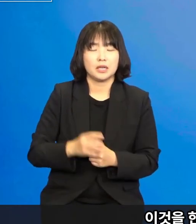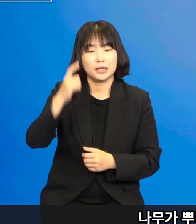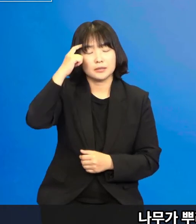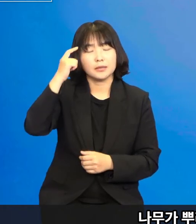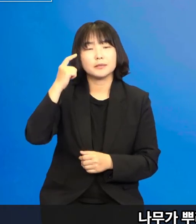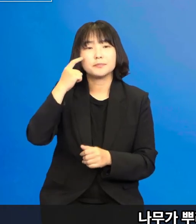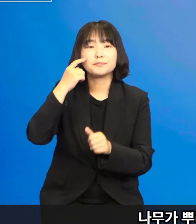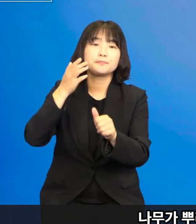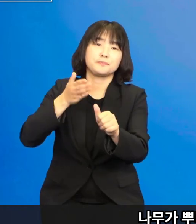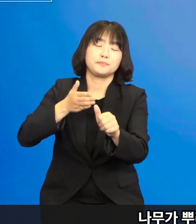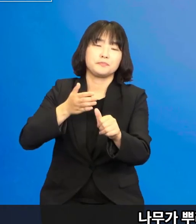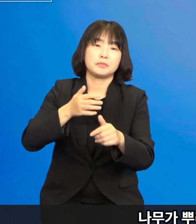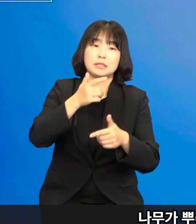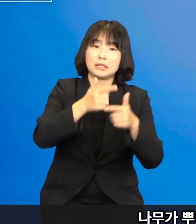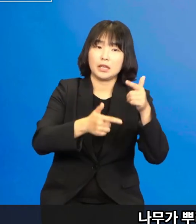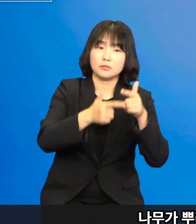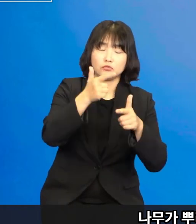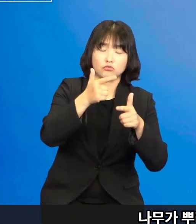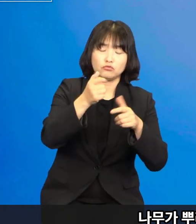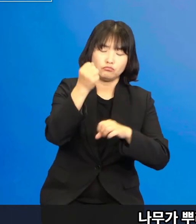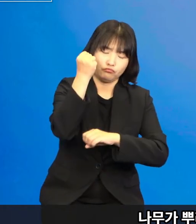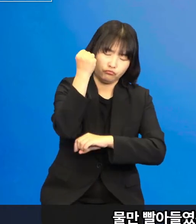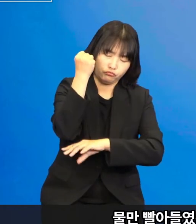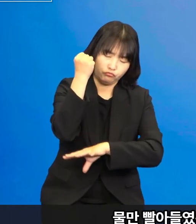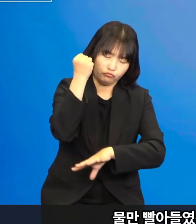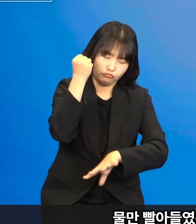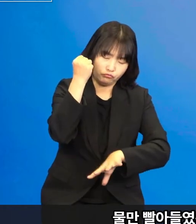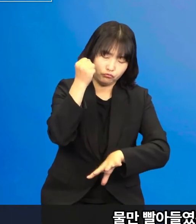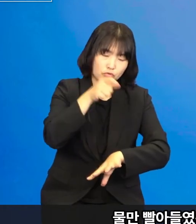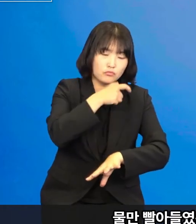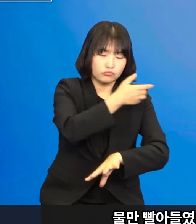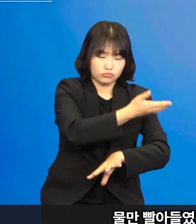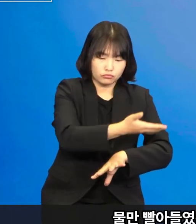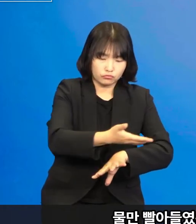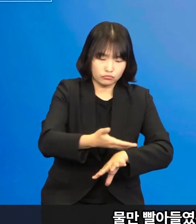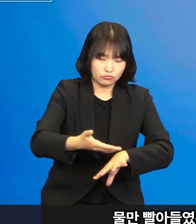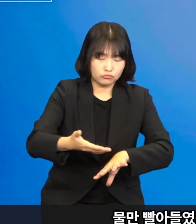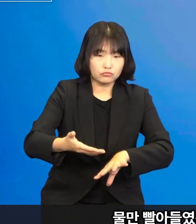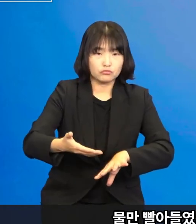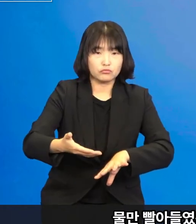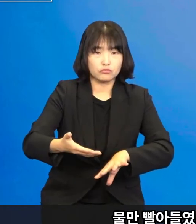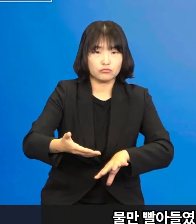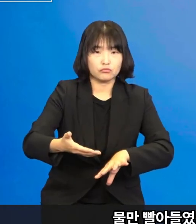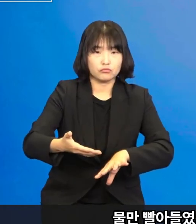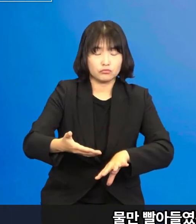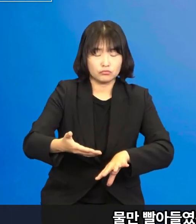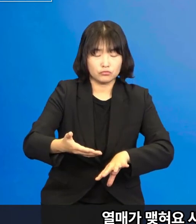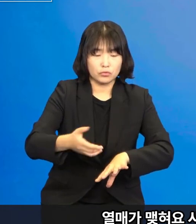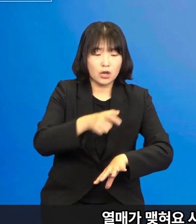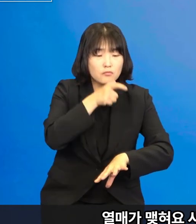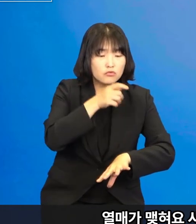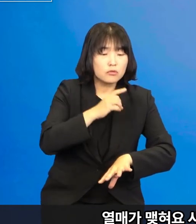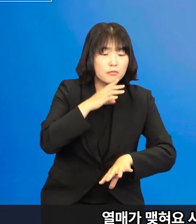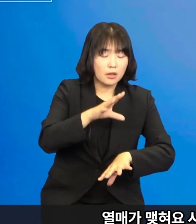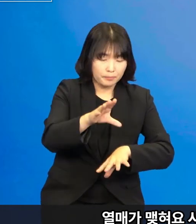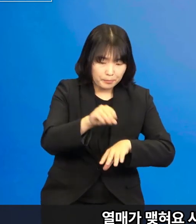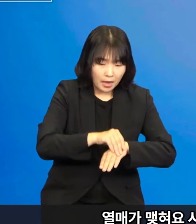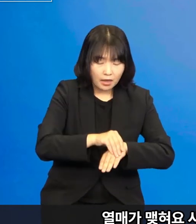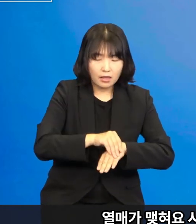보세요. 나무가 뿌리를 물에 내렸는데, 물만 빨아들였는데 맺히는 건 뭡니까? 열매가